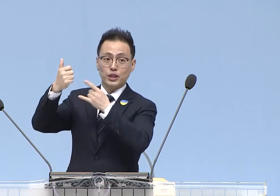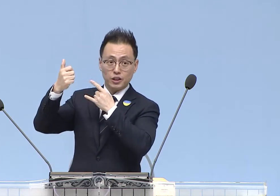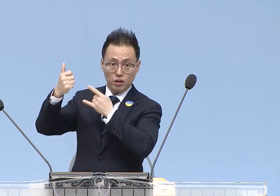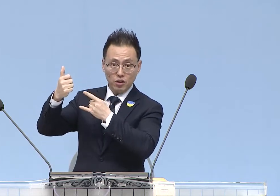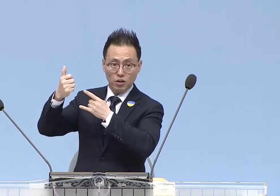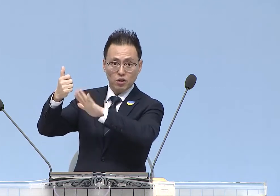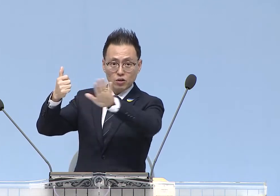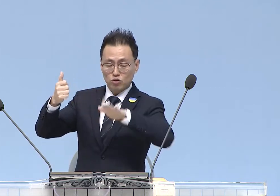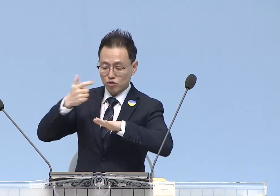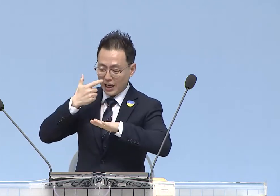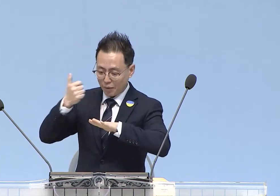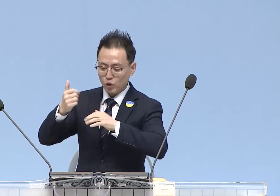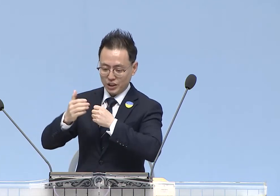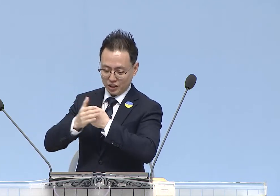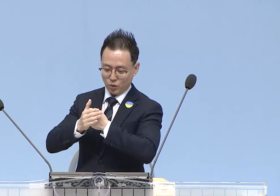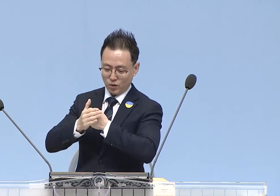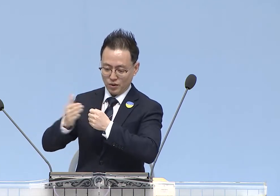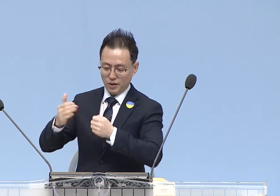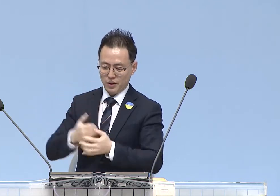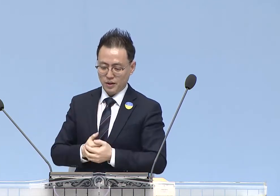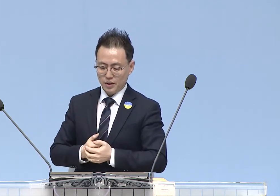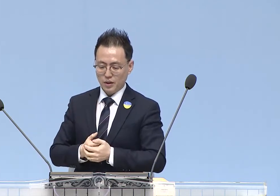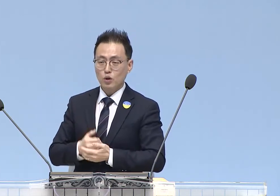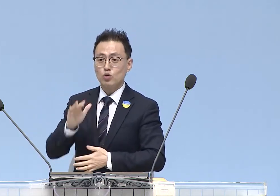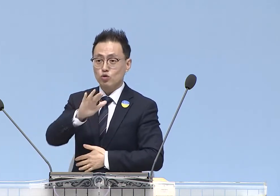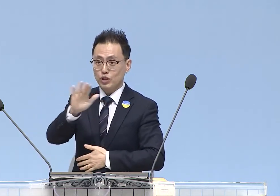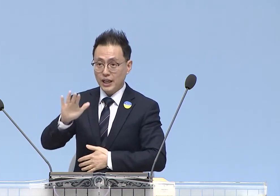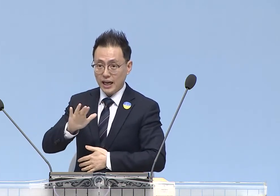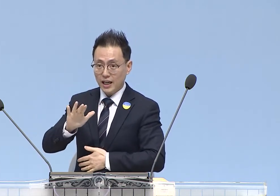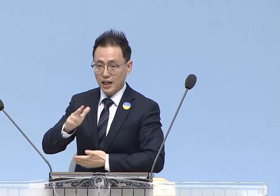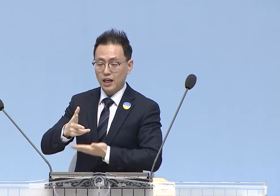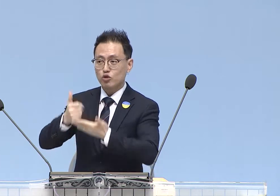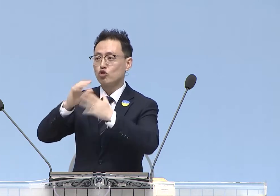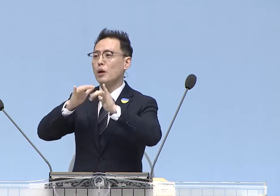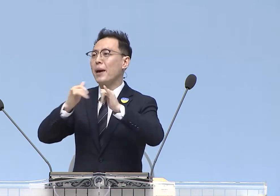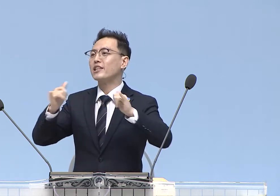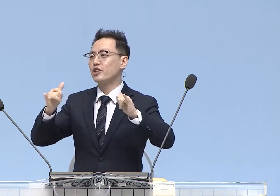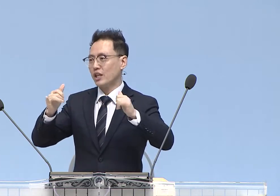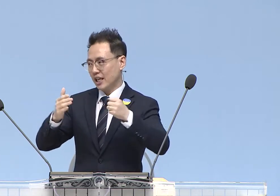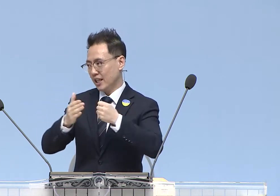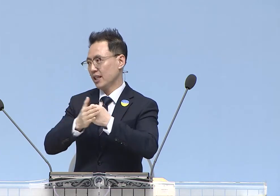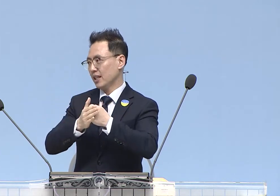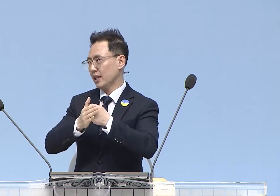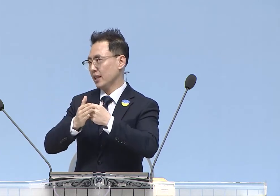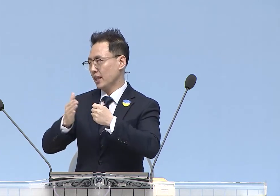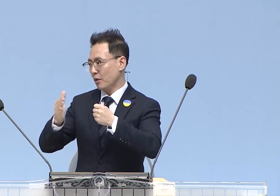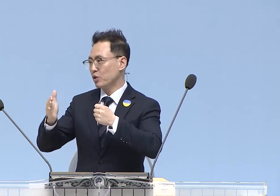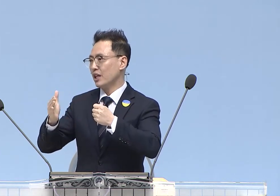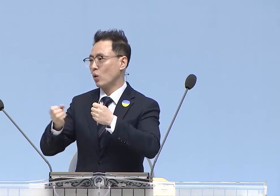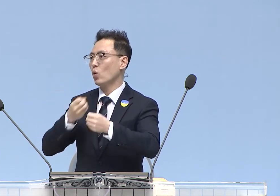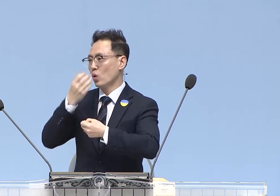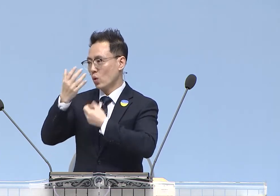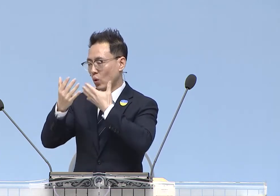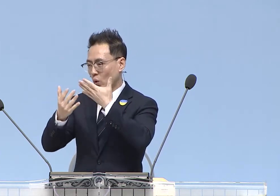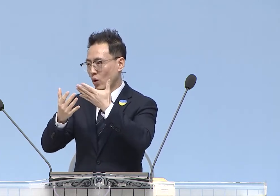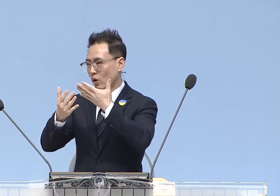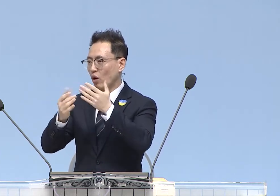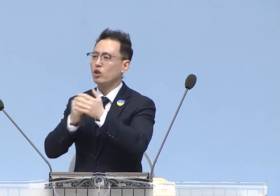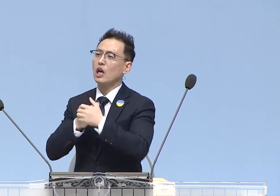주께서 우리 아버지시고 우리가 주의 백성이기 때문이라고 어떻게